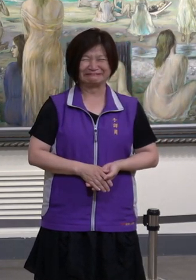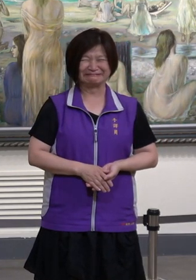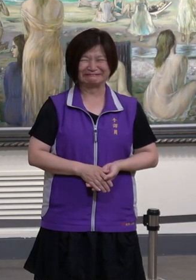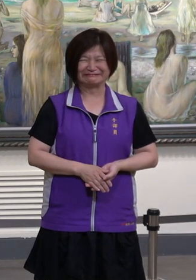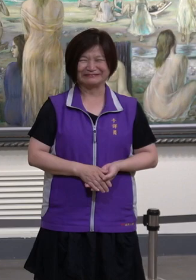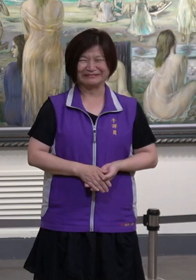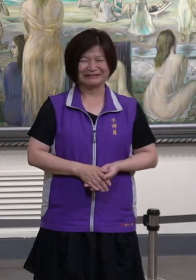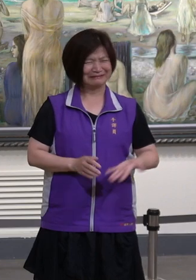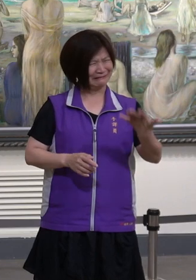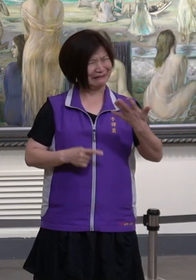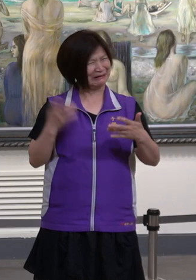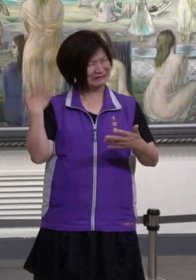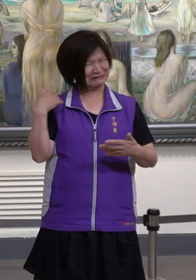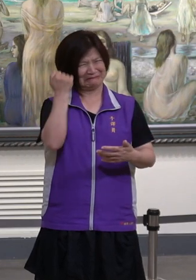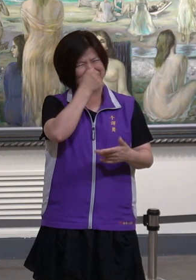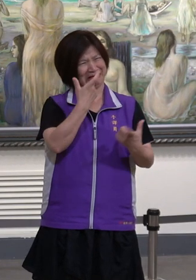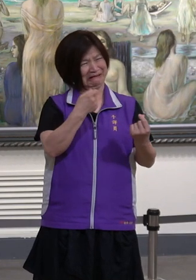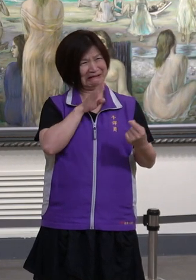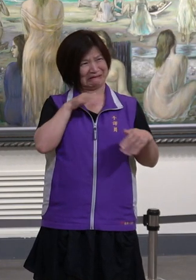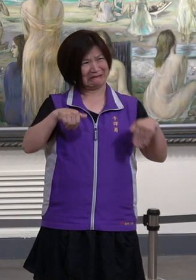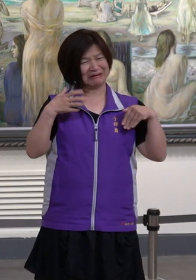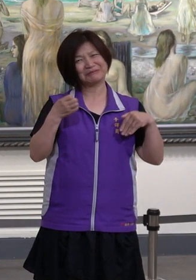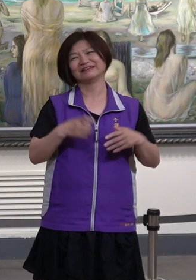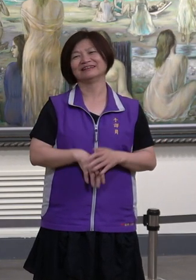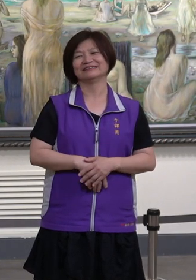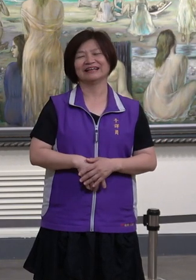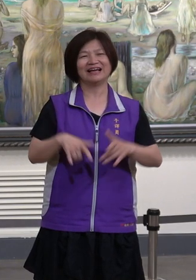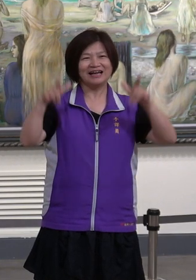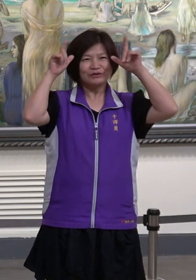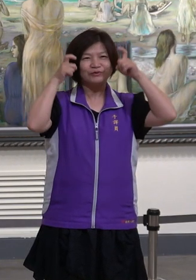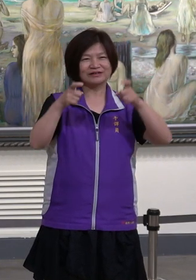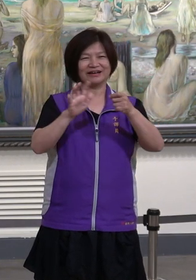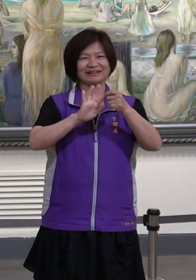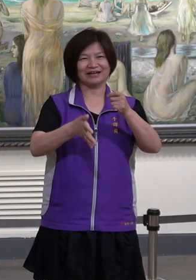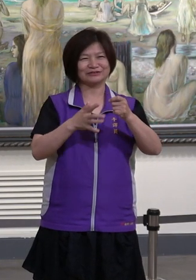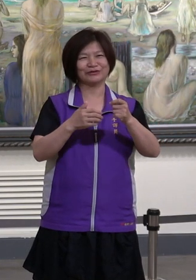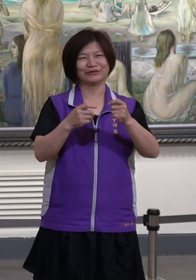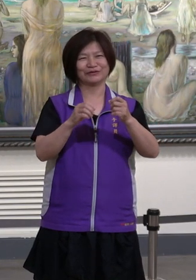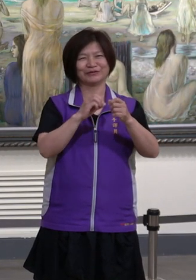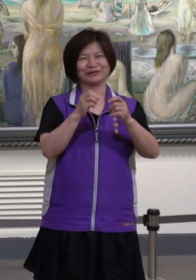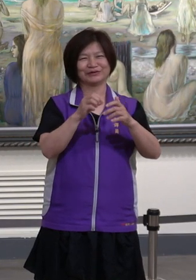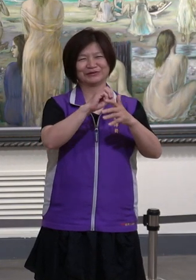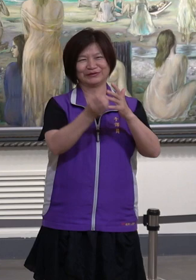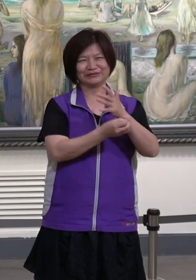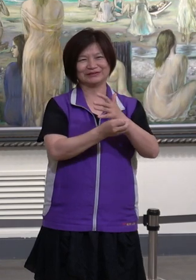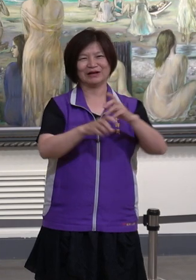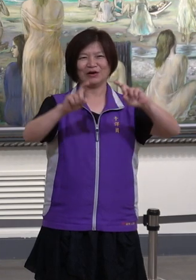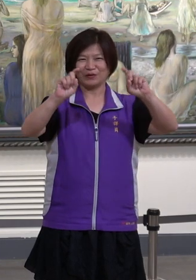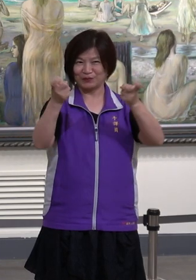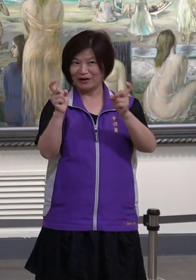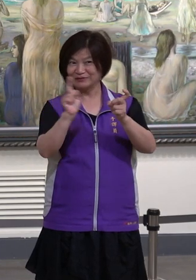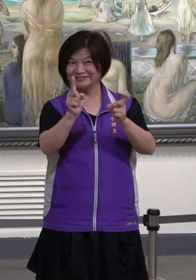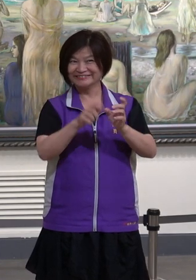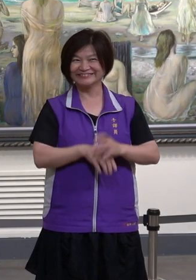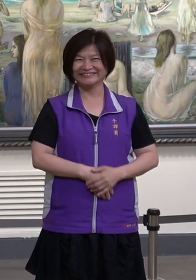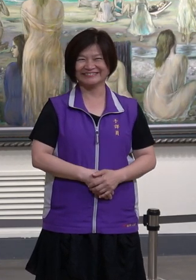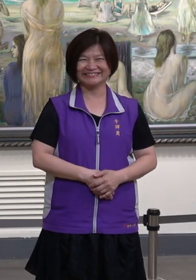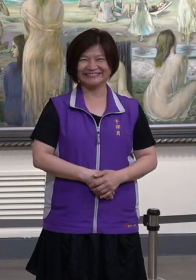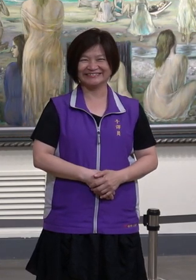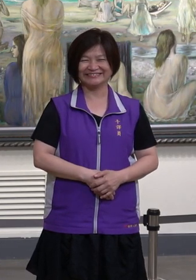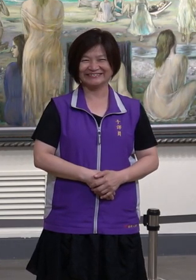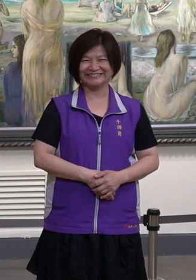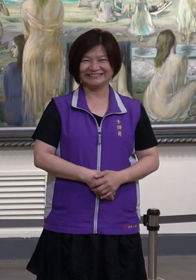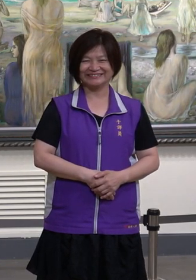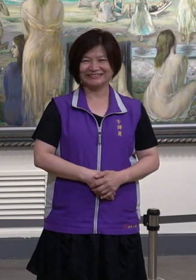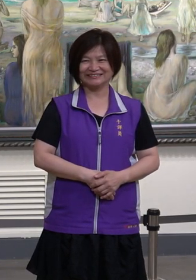啊、我也想不乖啦，我想的，他是鹿港中学留校查看毕业的，刮胡，黄